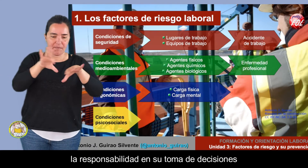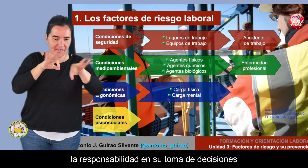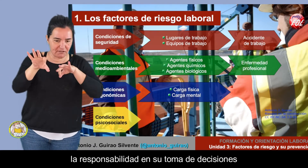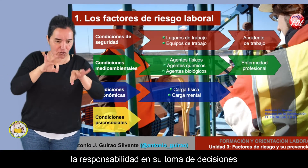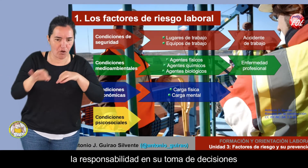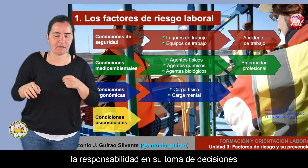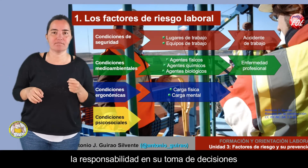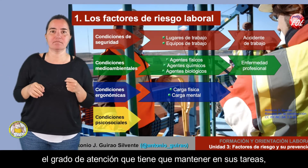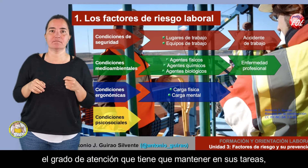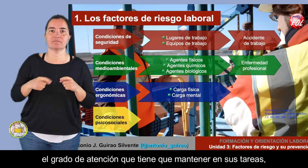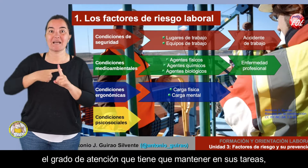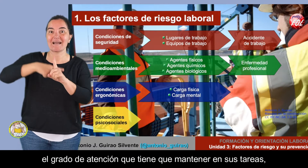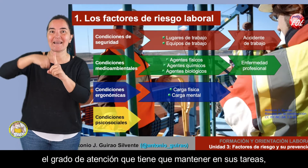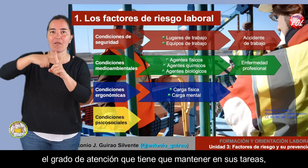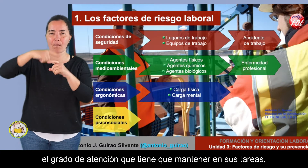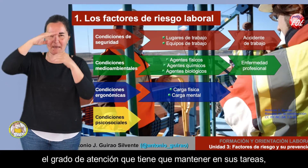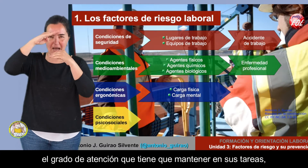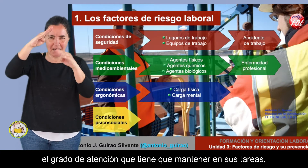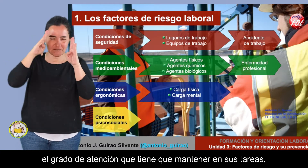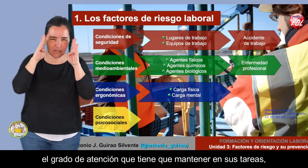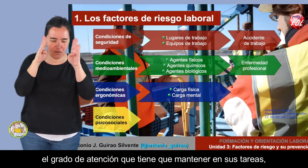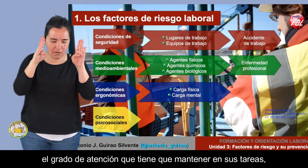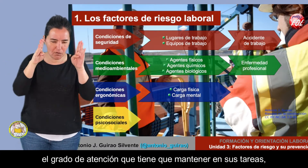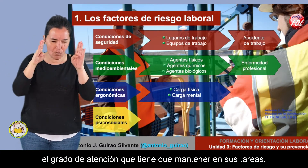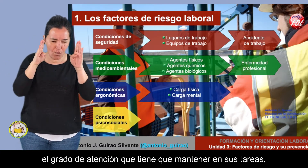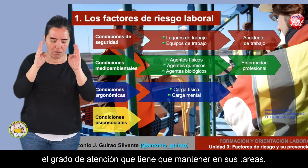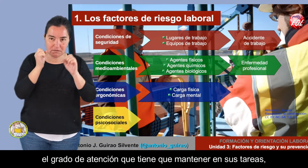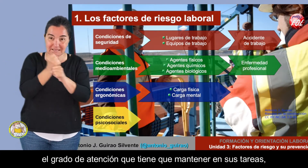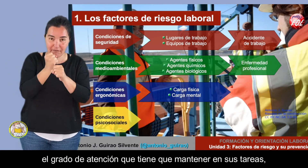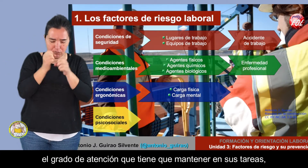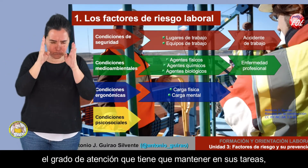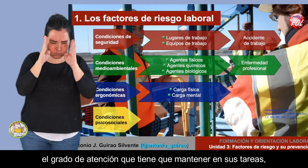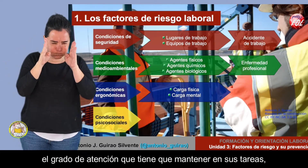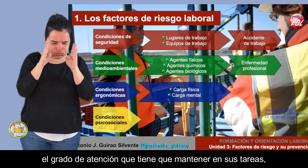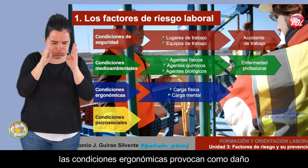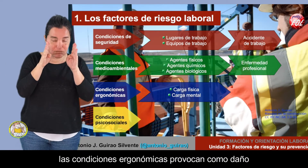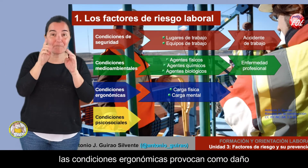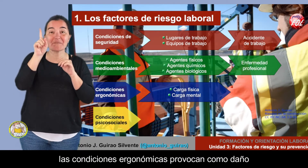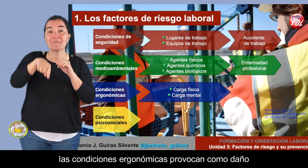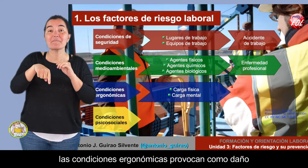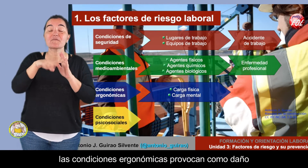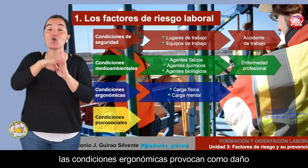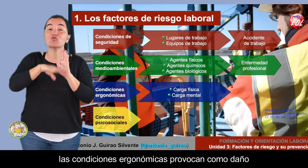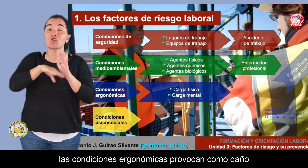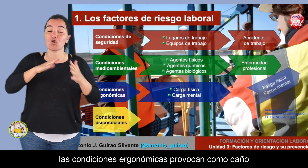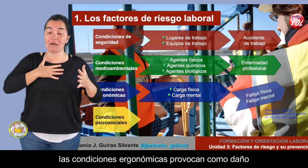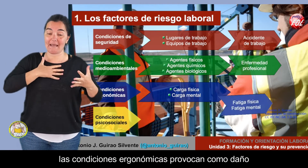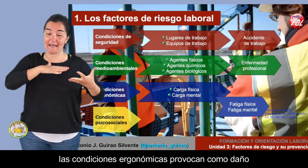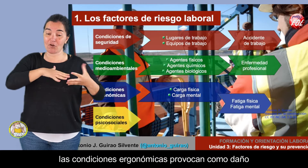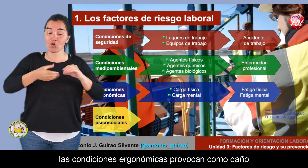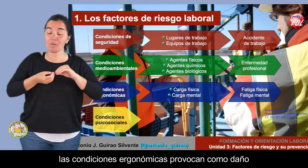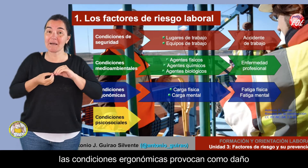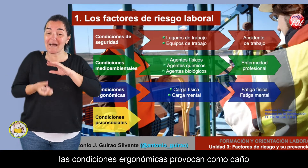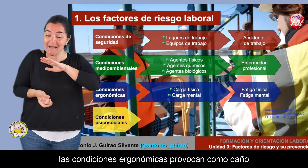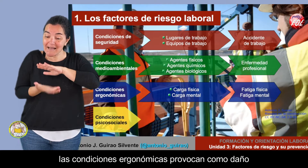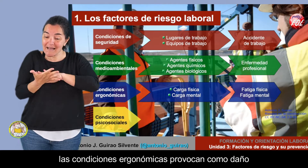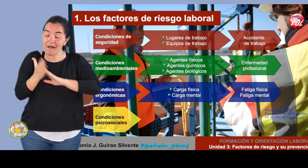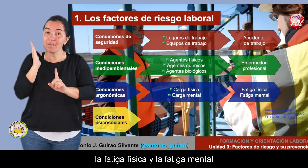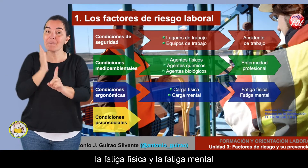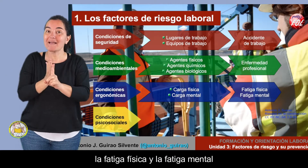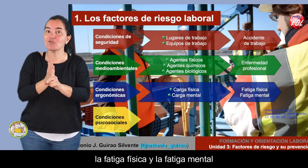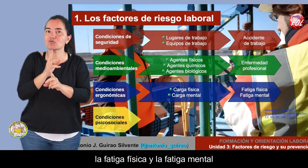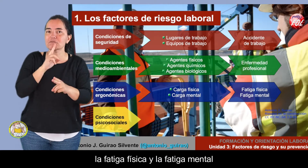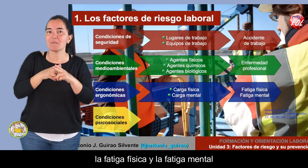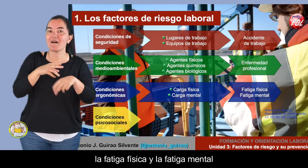su toma de decisiones, el grado de atención que tiene que mantener en sus tareas. Las condiciones ergonómicas provocan como